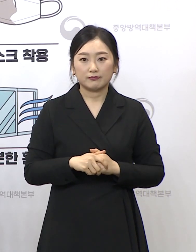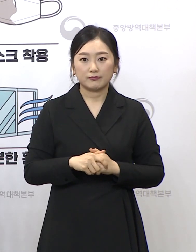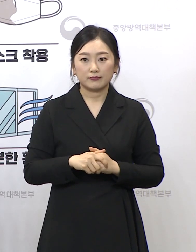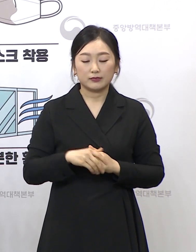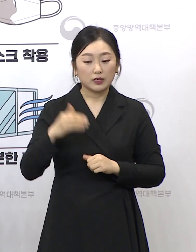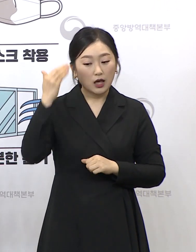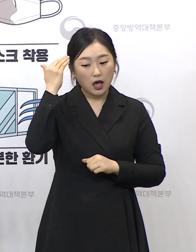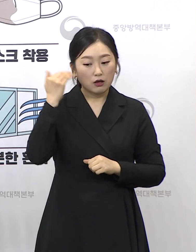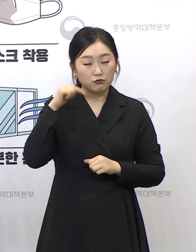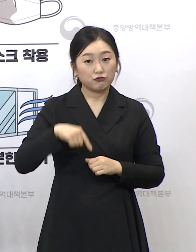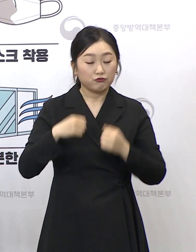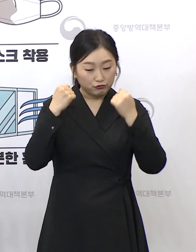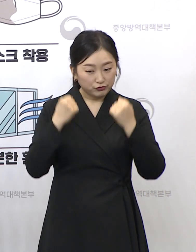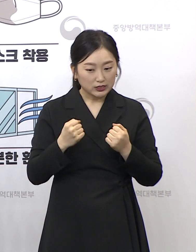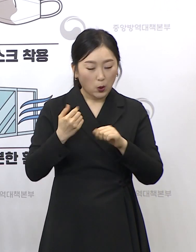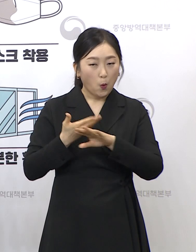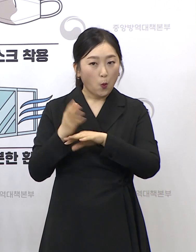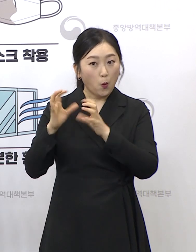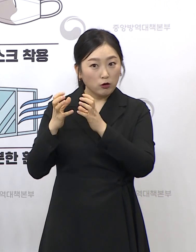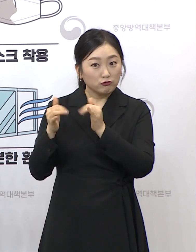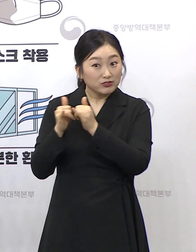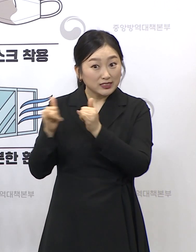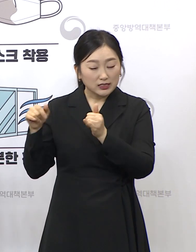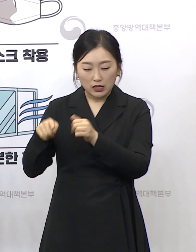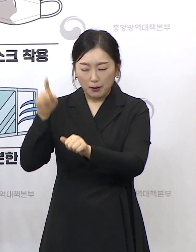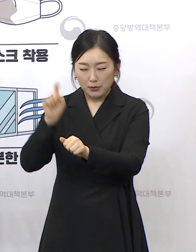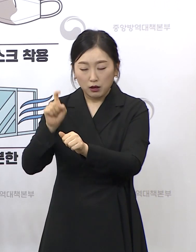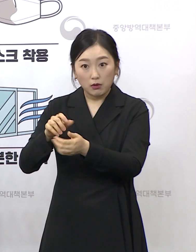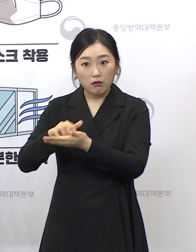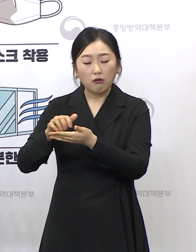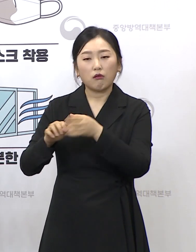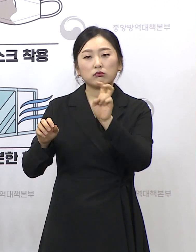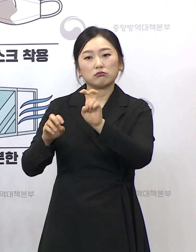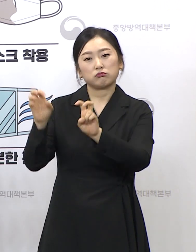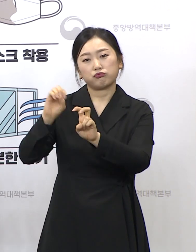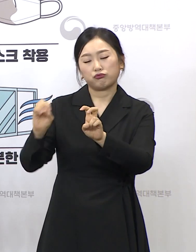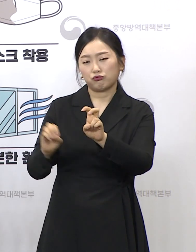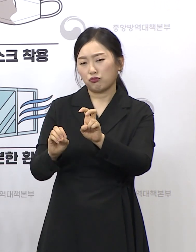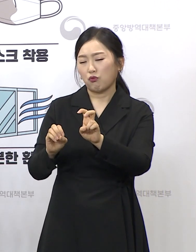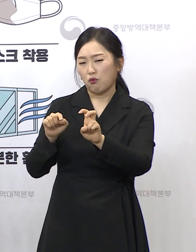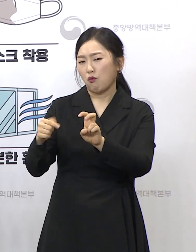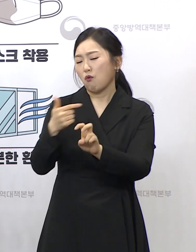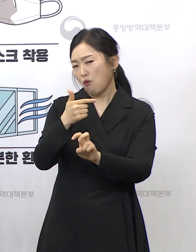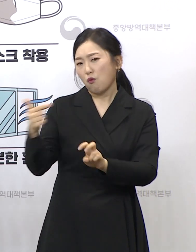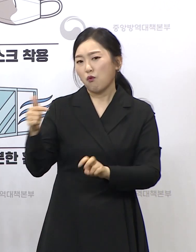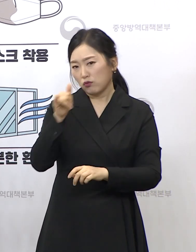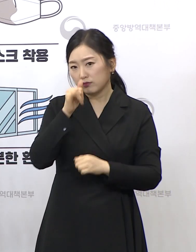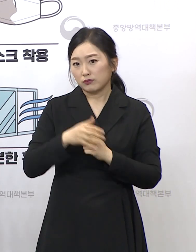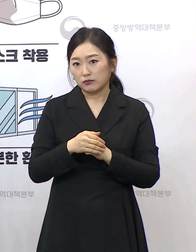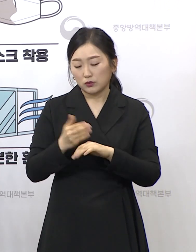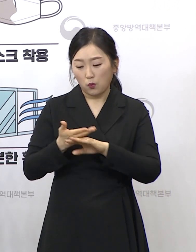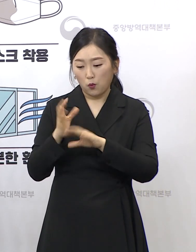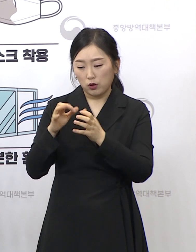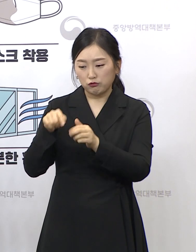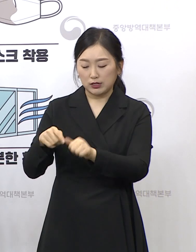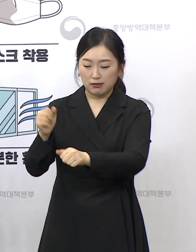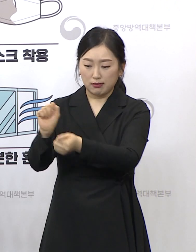우리나라에서 거주 중인 외국인 확진자 비중이 20% 이상을 지금 차지하고 있습니다. 외국인